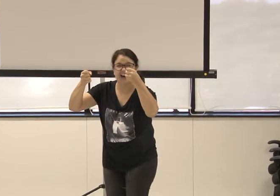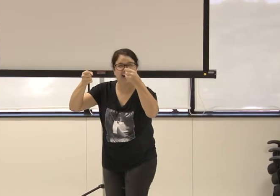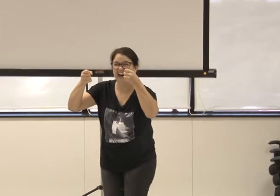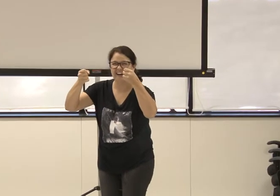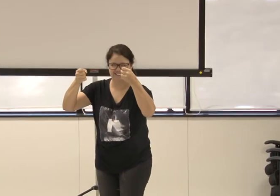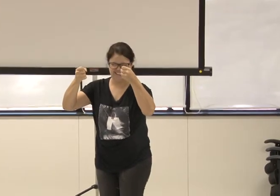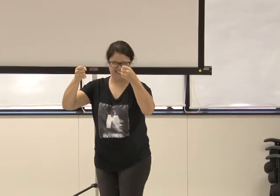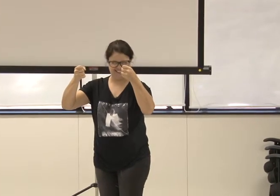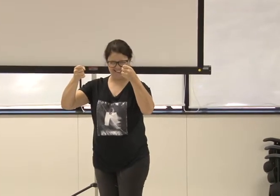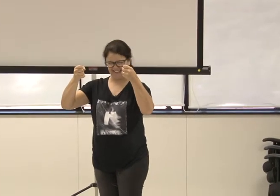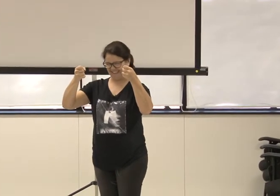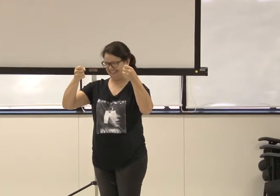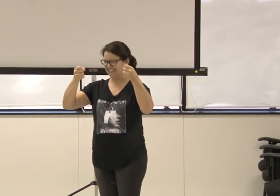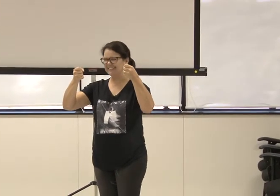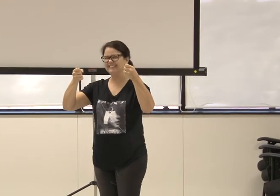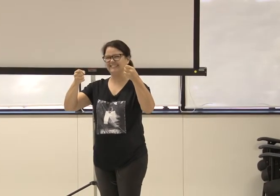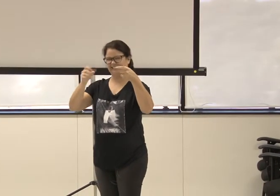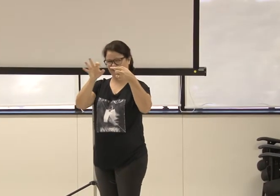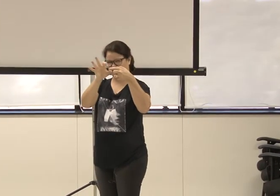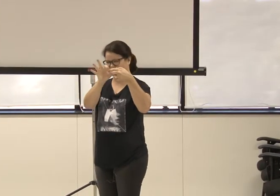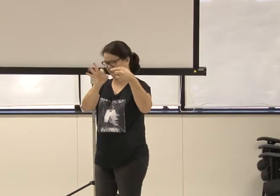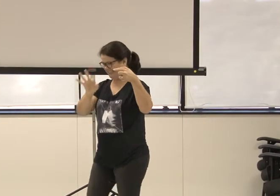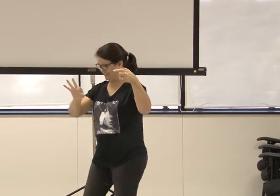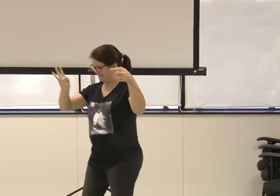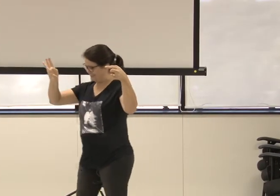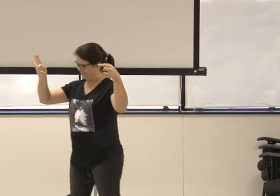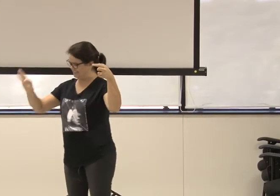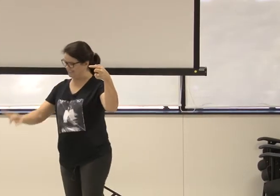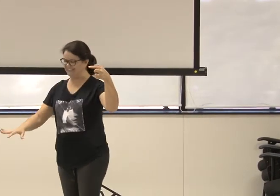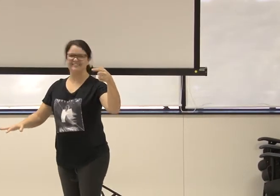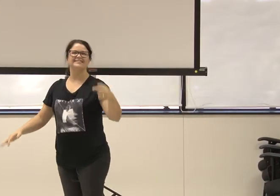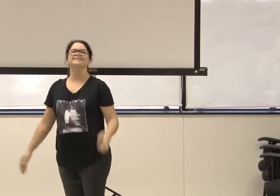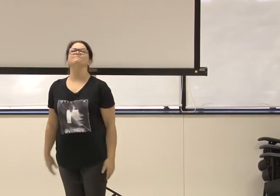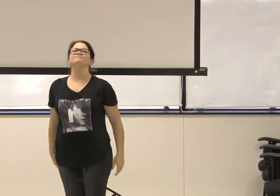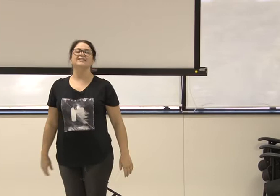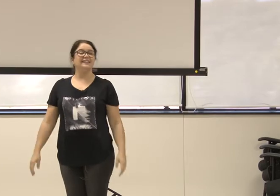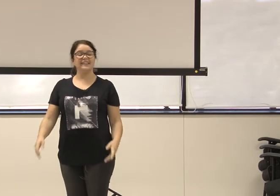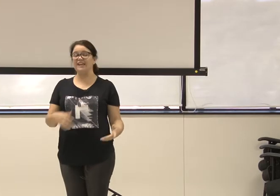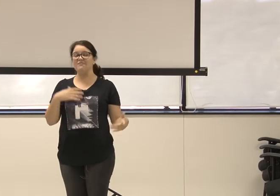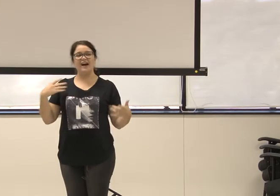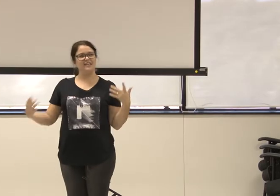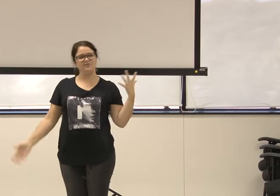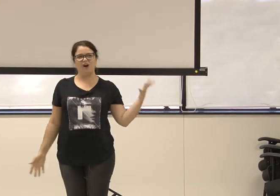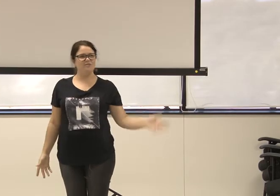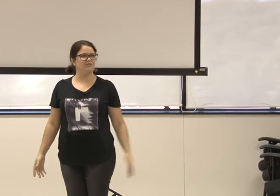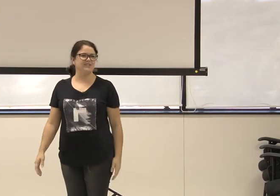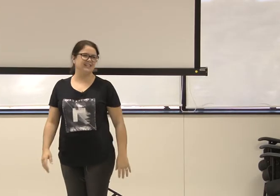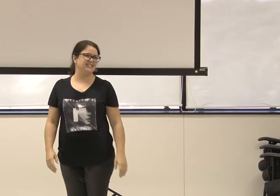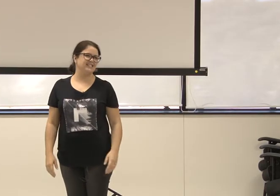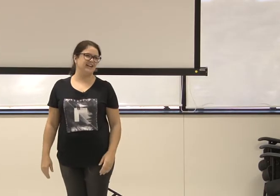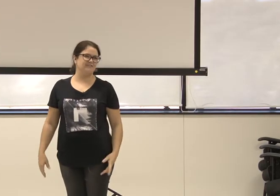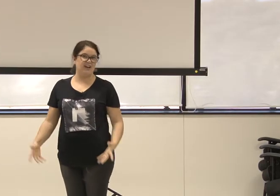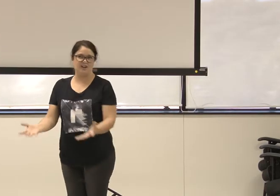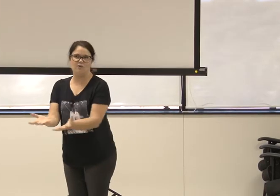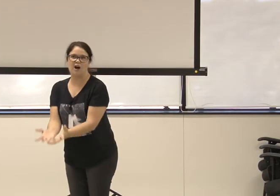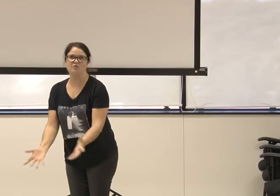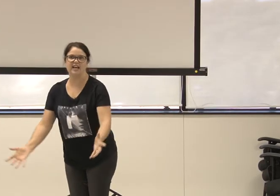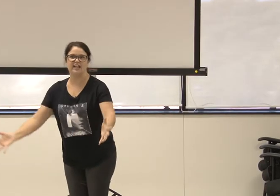Se fosse eu estar com o sinal da mulher, que uma vassoura, sentada numa vassoura. Tem várias formas de vocês descreverem o